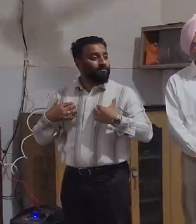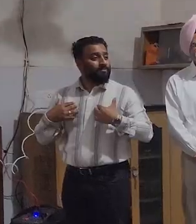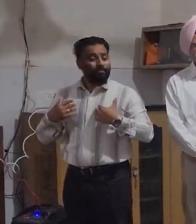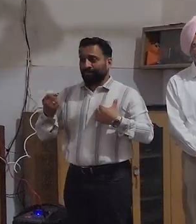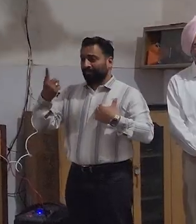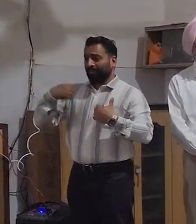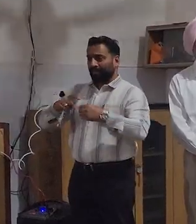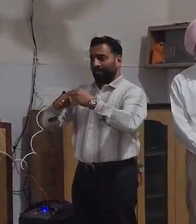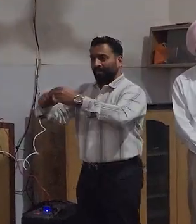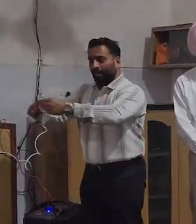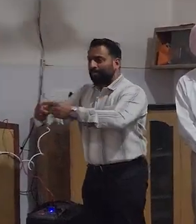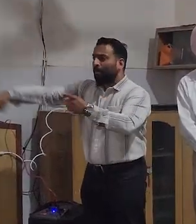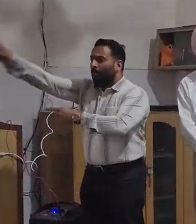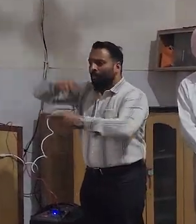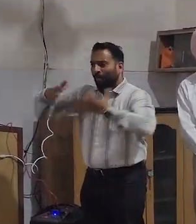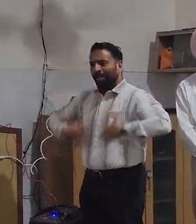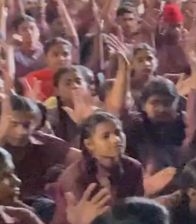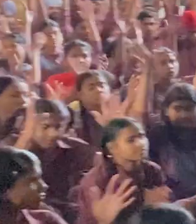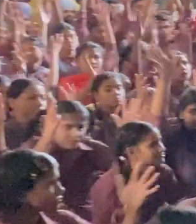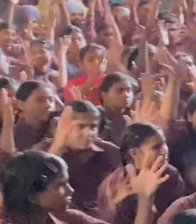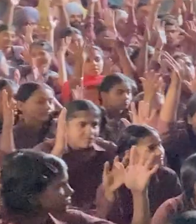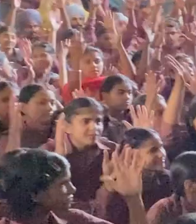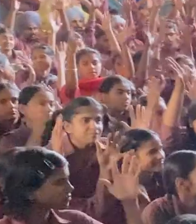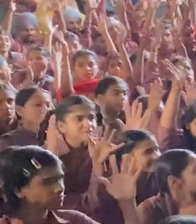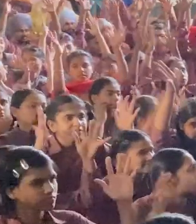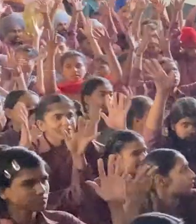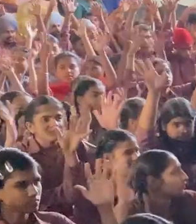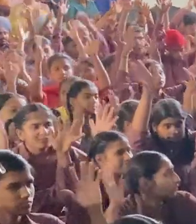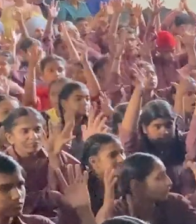मैं पूछना चाहूंगा क्या हाल है सबके, कैसे हो?